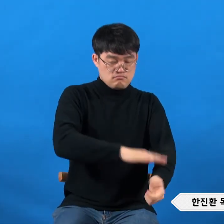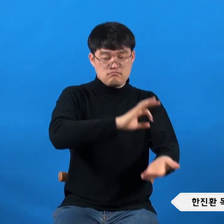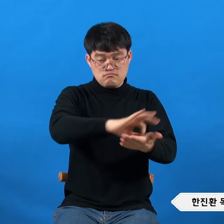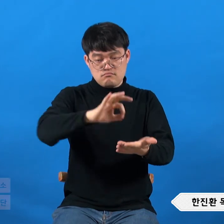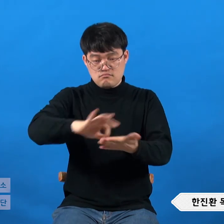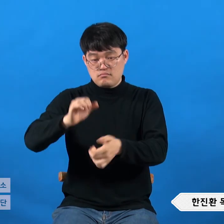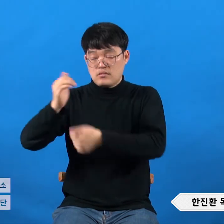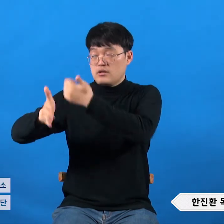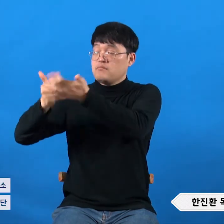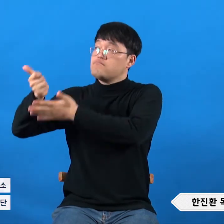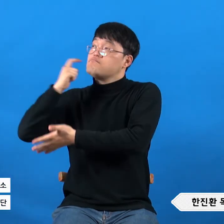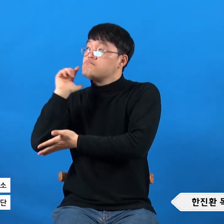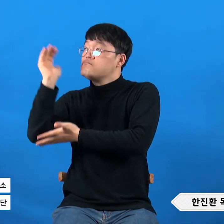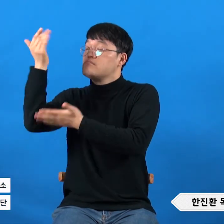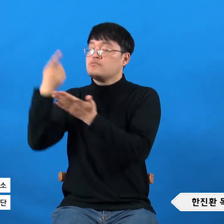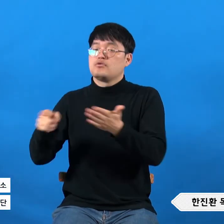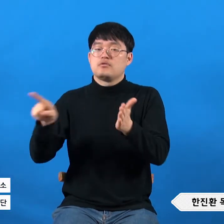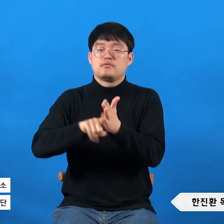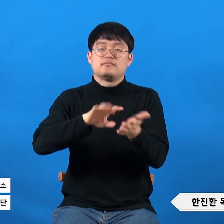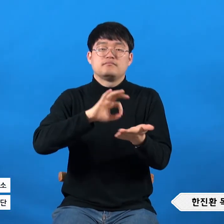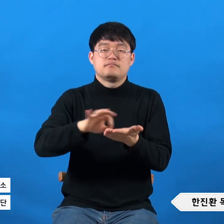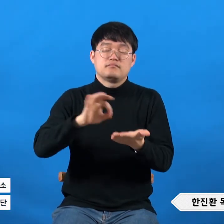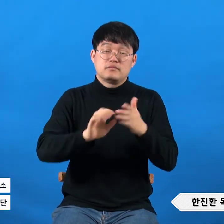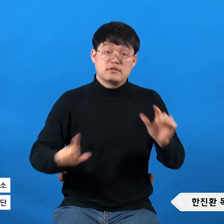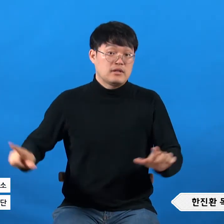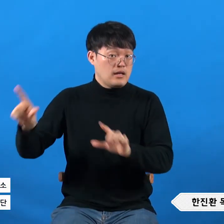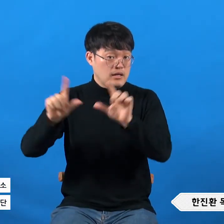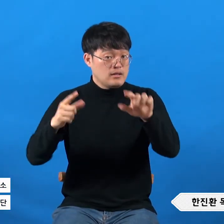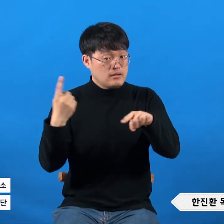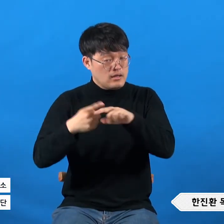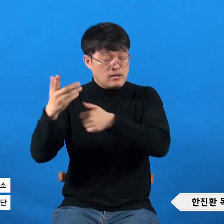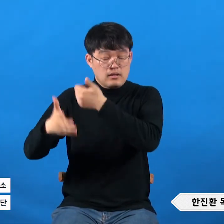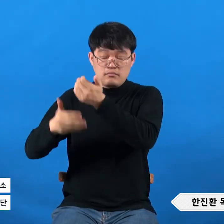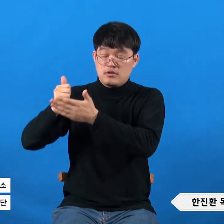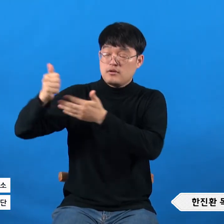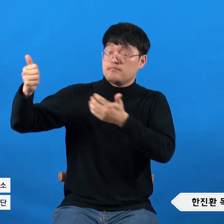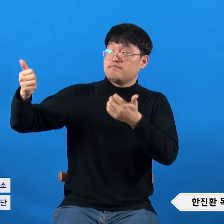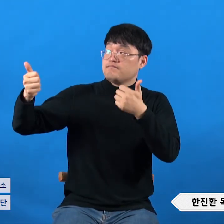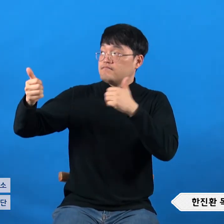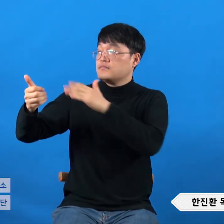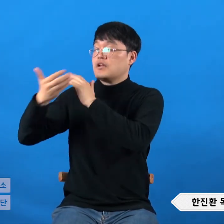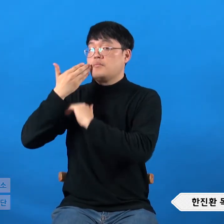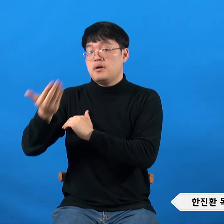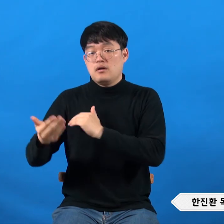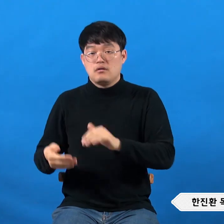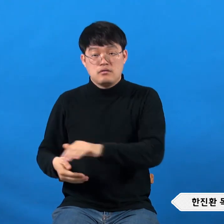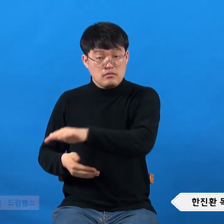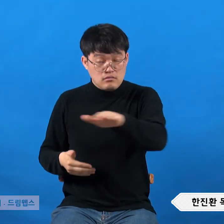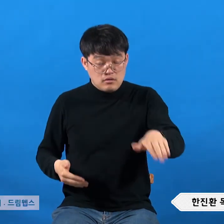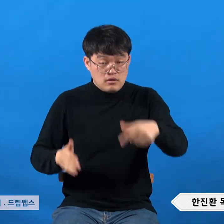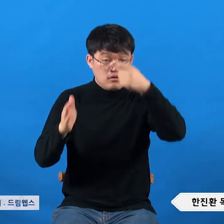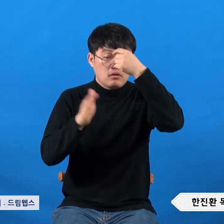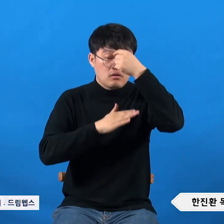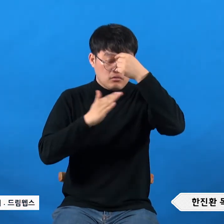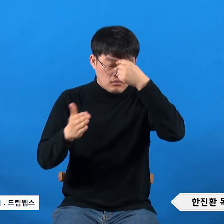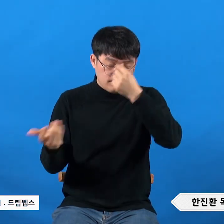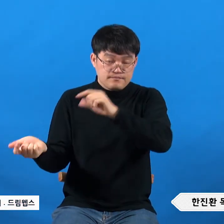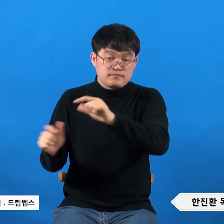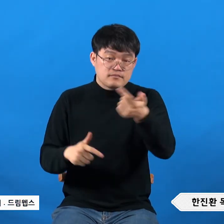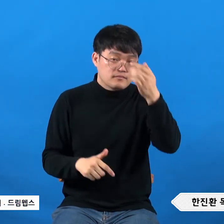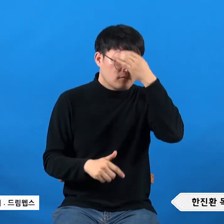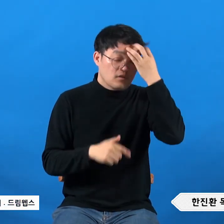잘 사용하고 하나님 나라 위해서 그렇게 살다가 하나님 앞에 갈 수 있습니다. 우리 서문교회 모든 성도들은